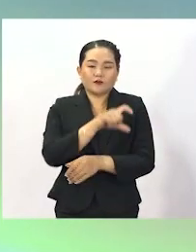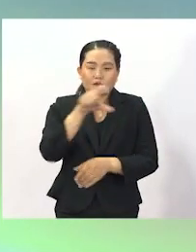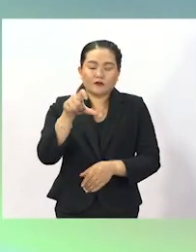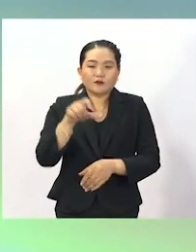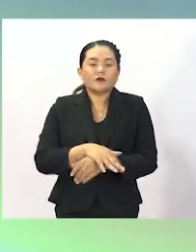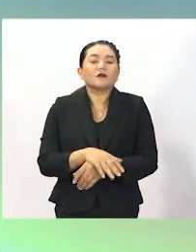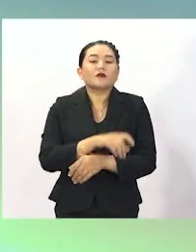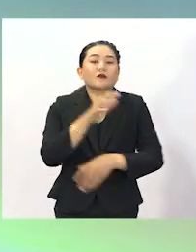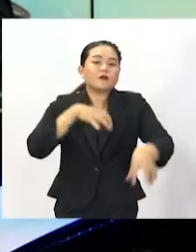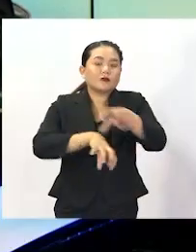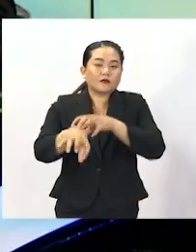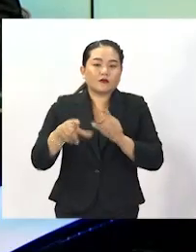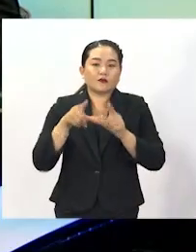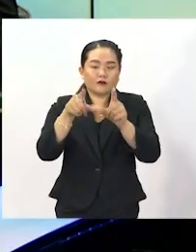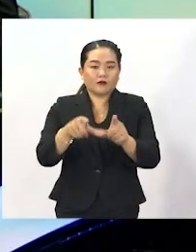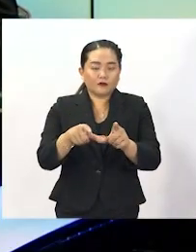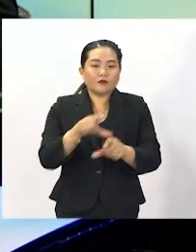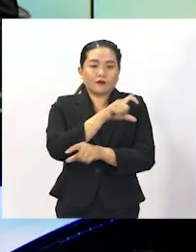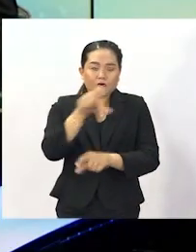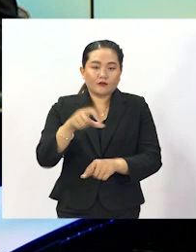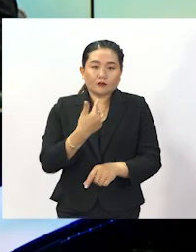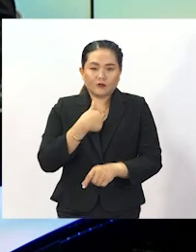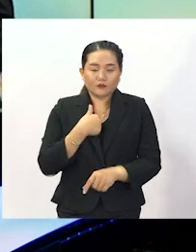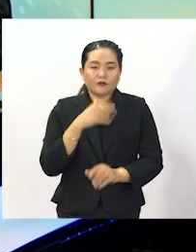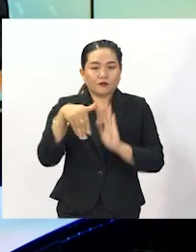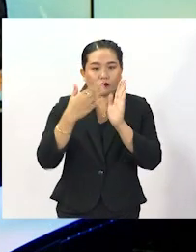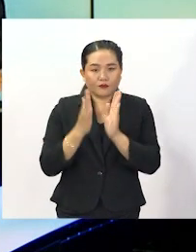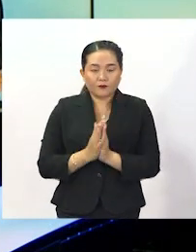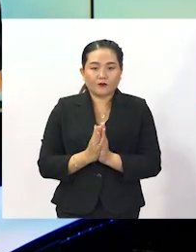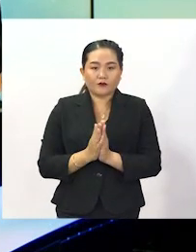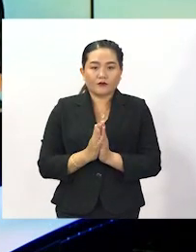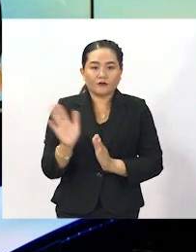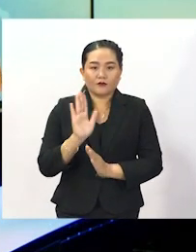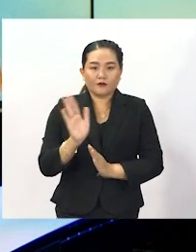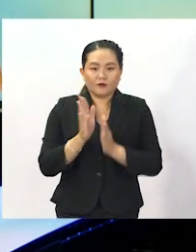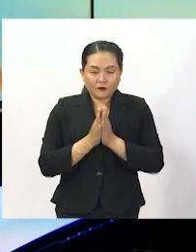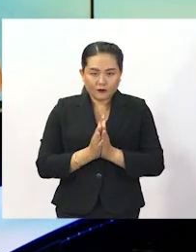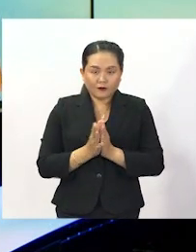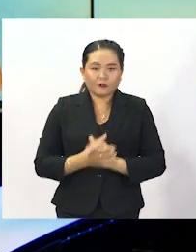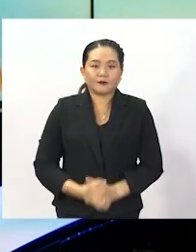ខ្ញុំបាទប៉ែនប៊ូណាលោកម៉ៅសំណាងព្រមទាំងក្រុមការងារសូមអរគុណសូមជម្រាបលាតែប៉ុណ្ណេះបាទ